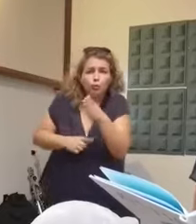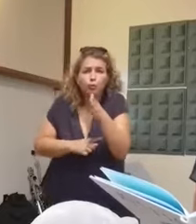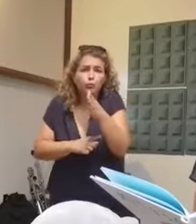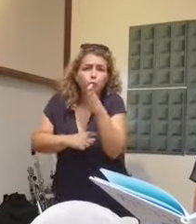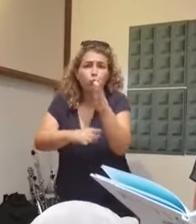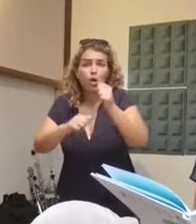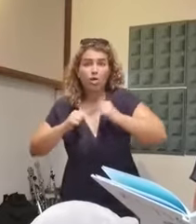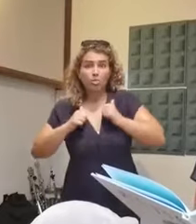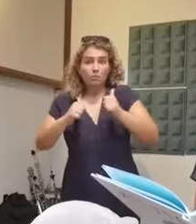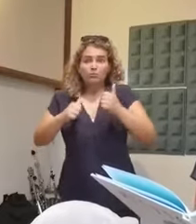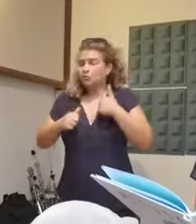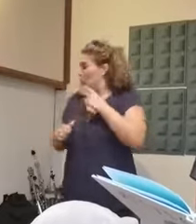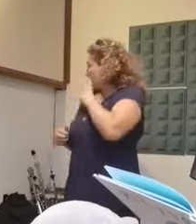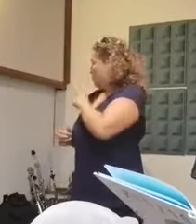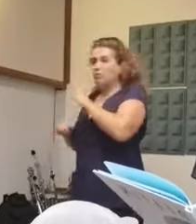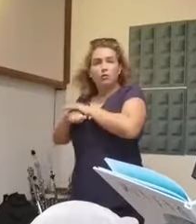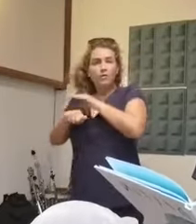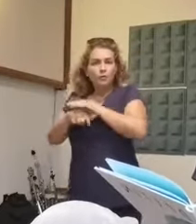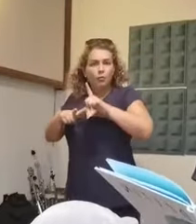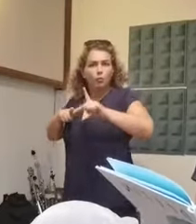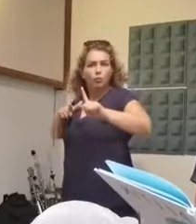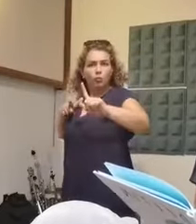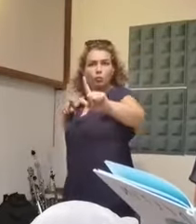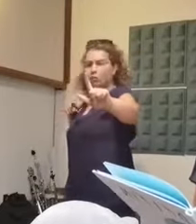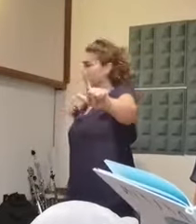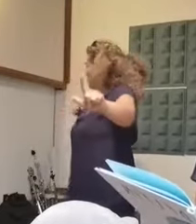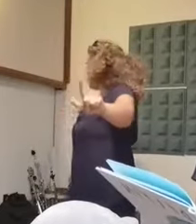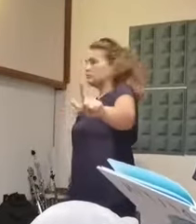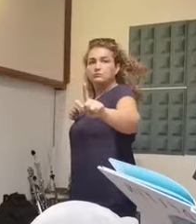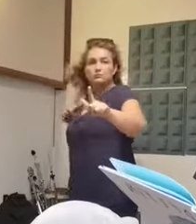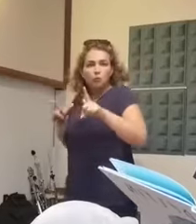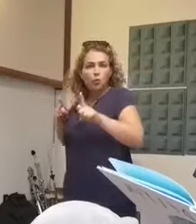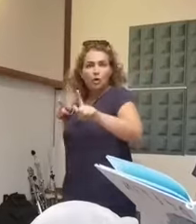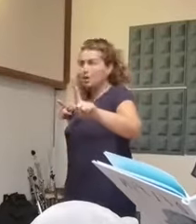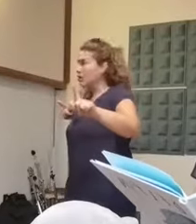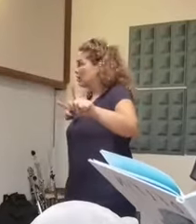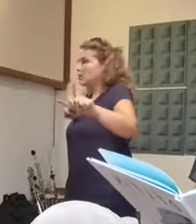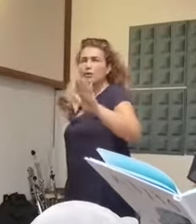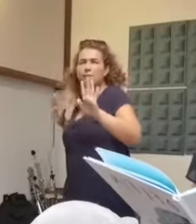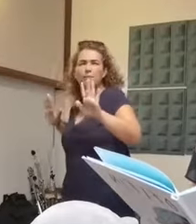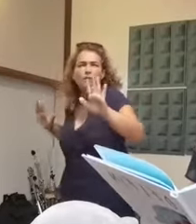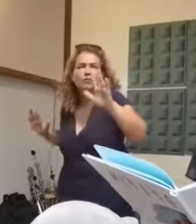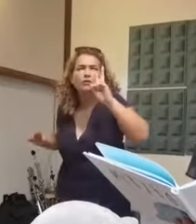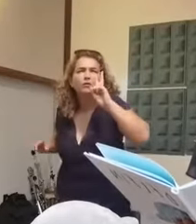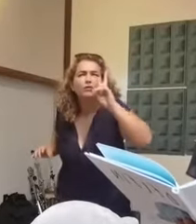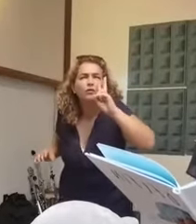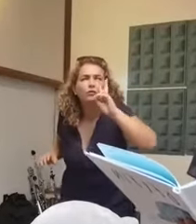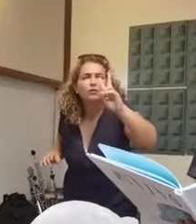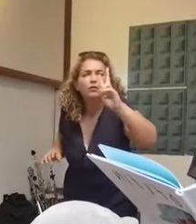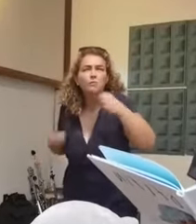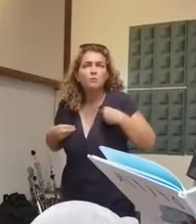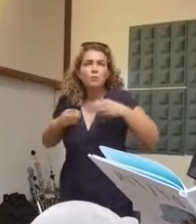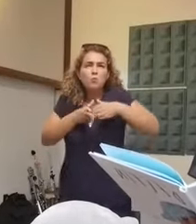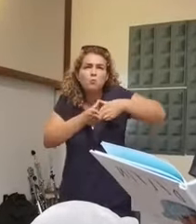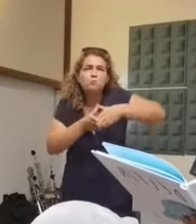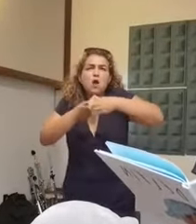Parecía que mientras se iba, ya no sentía su abrigo. Y a lo lejos, divisó